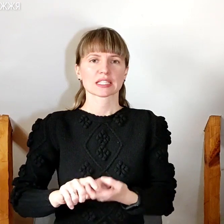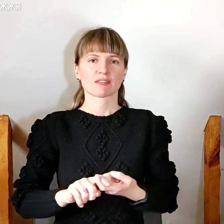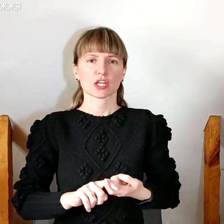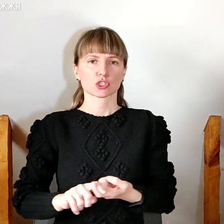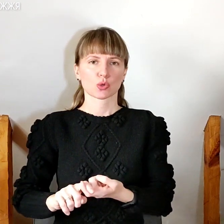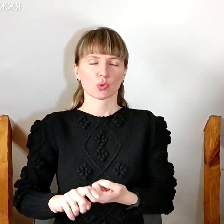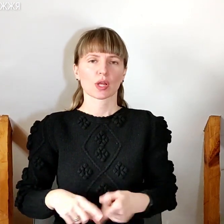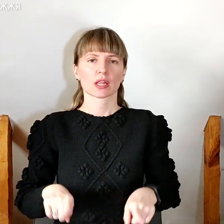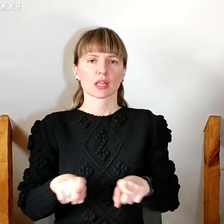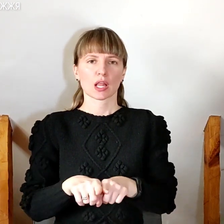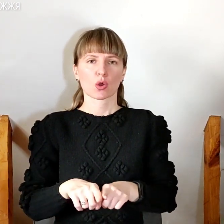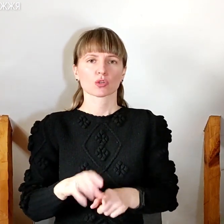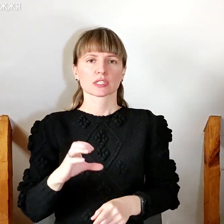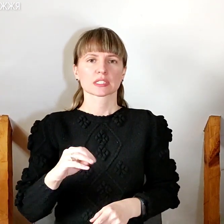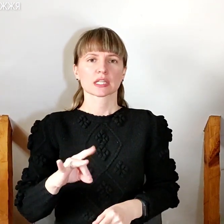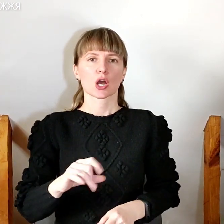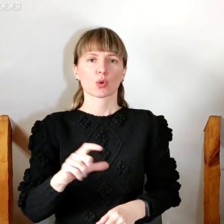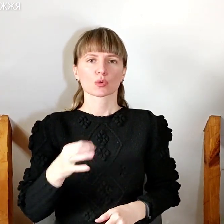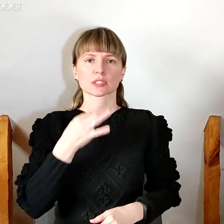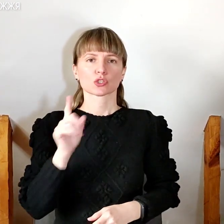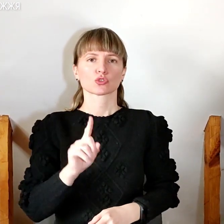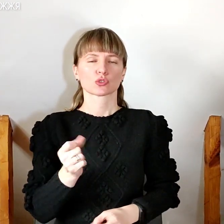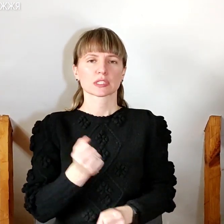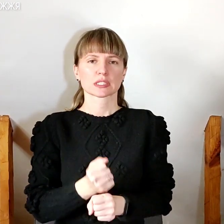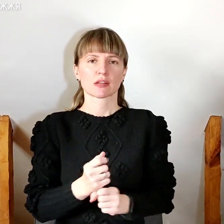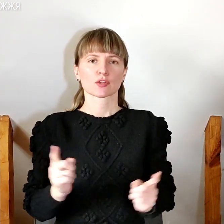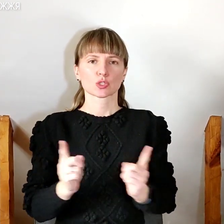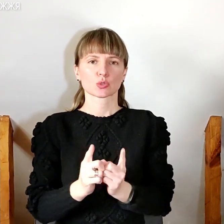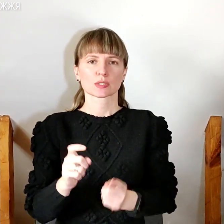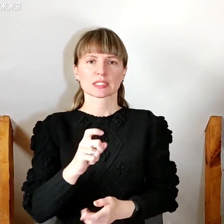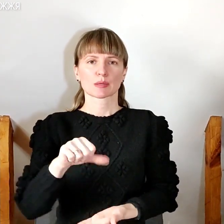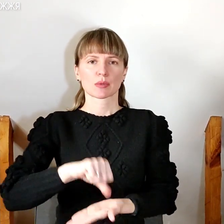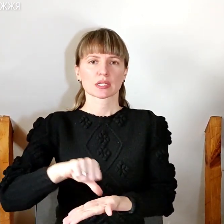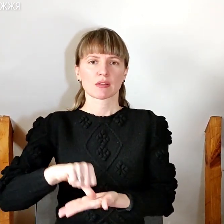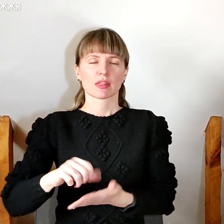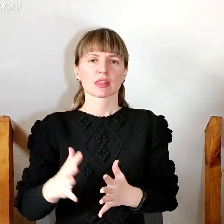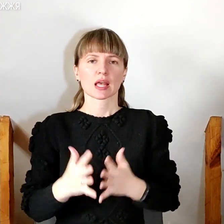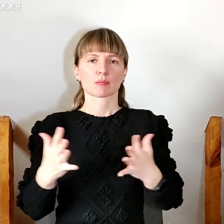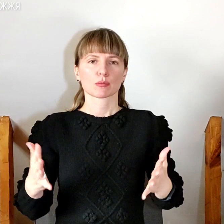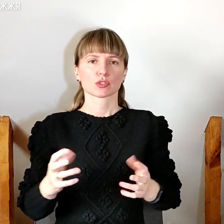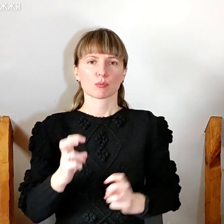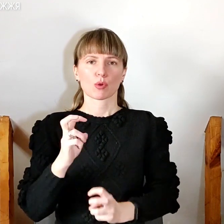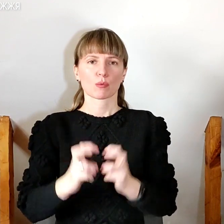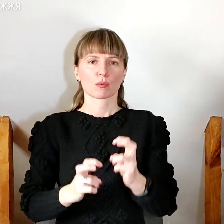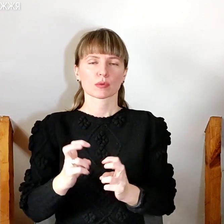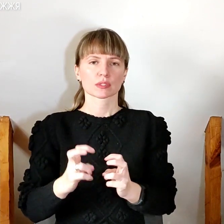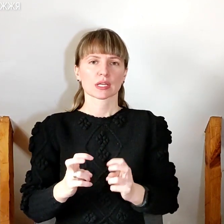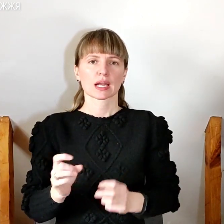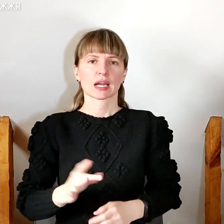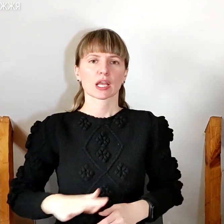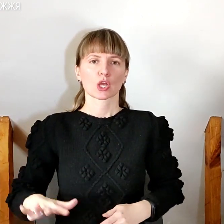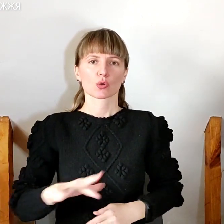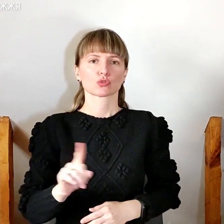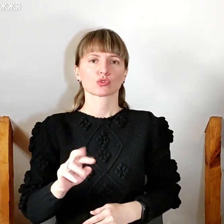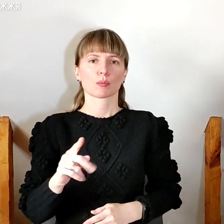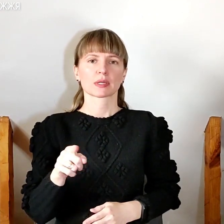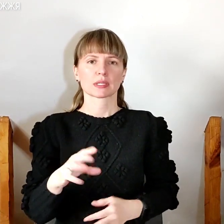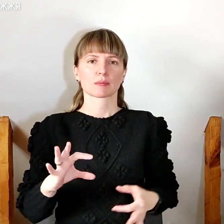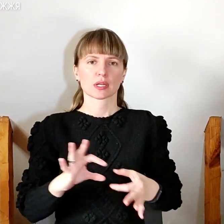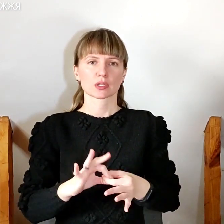що влаштував зустріч з представниками найбільших промислових підприємств регіону, аби ті долучилися до відновлення військової техніки.